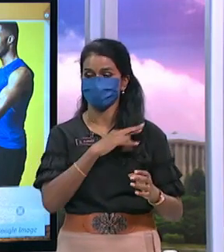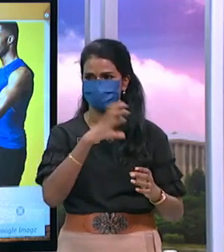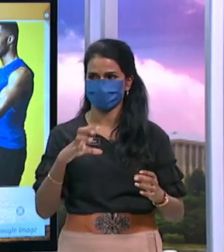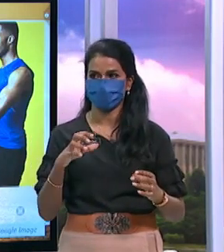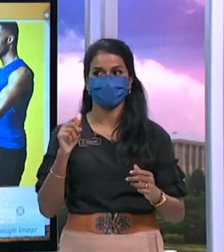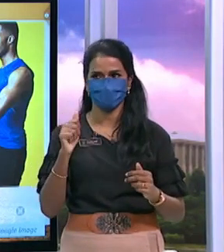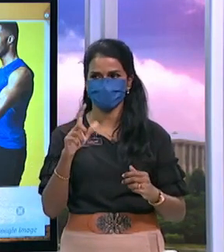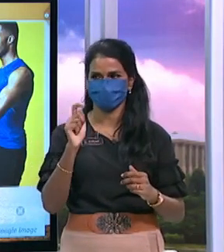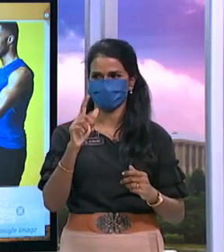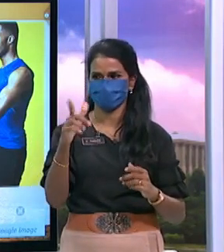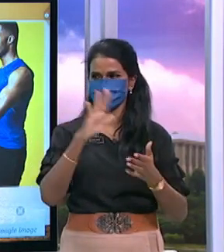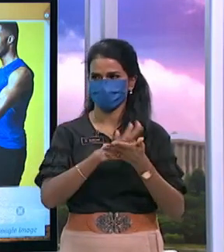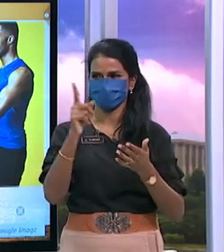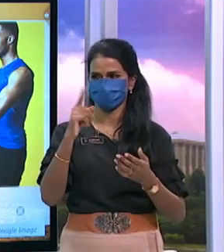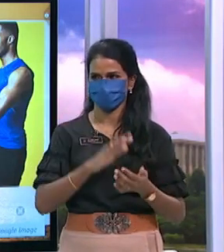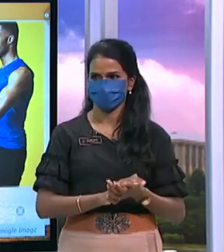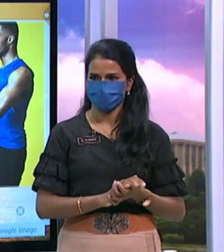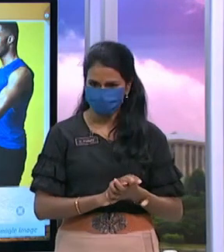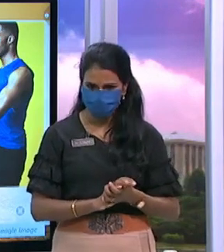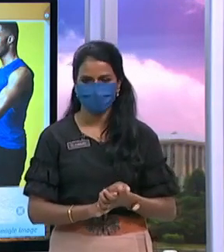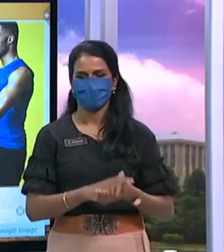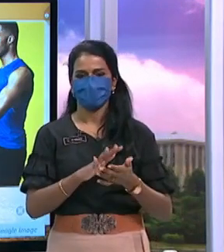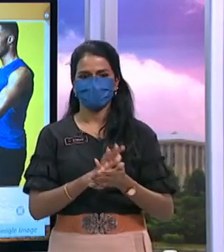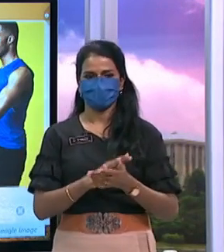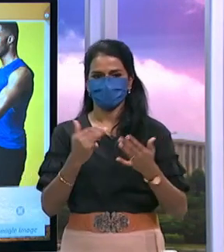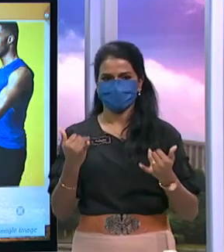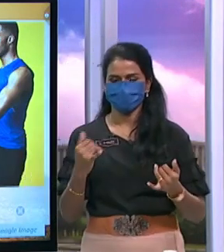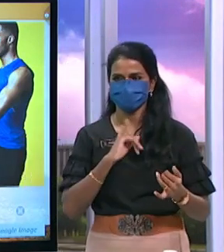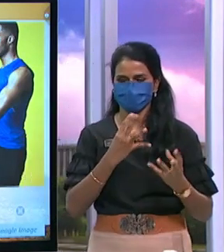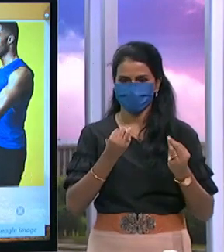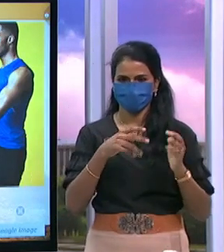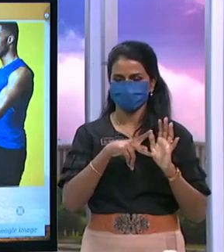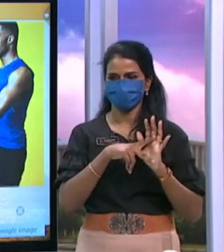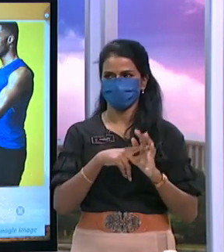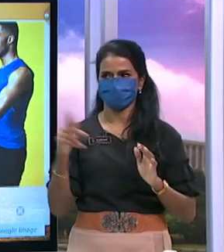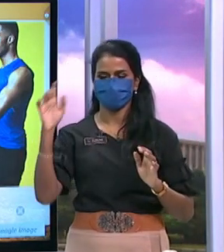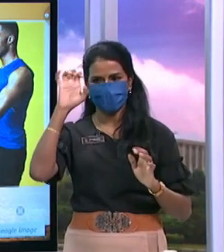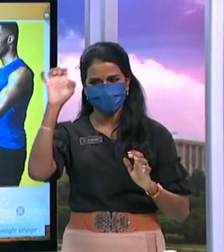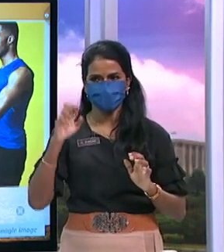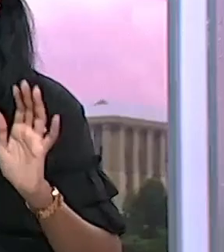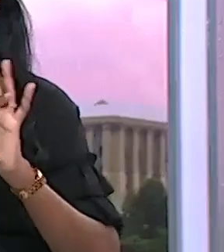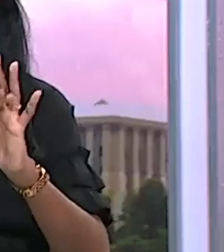Rucwa, atlet sekolah dia. Oh. Okey, jadi sekarang saya mahu Ellie